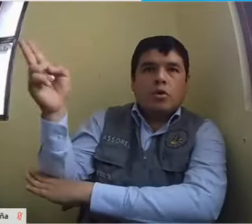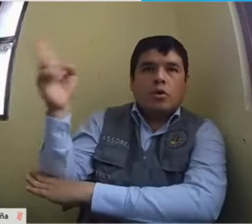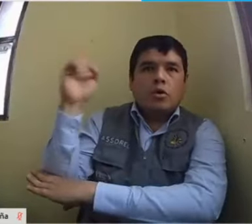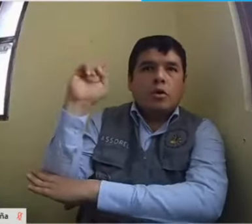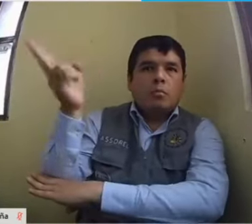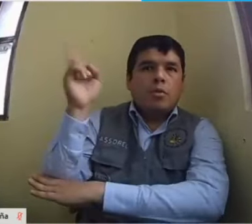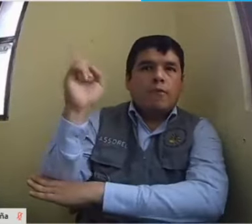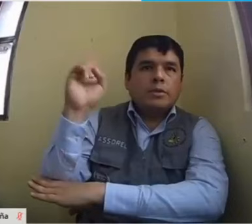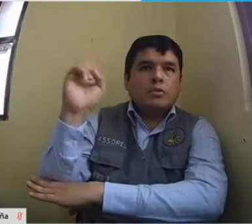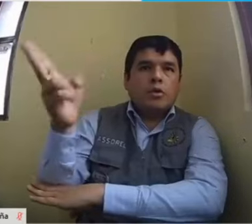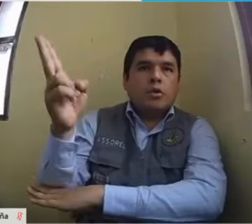Esa es la seña de profesor.